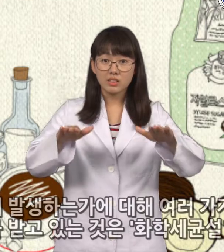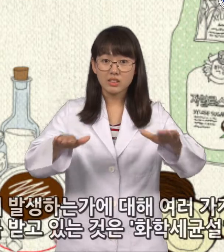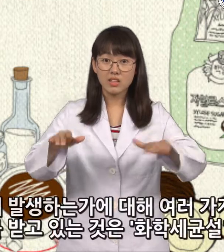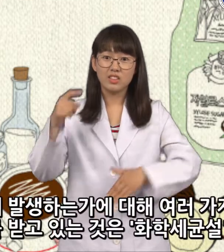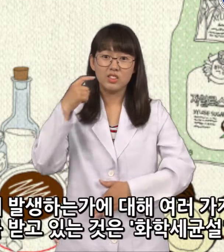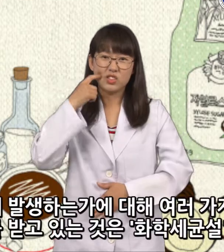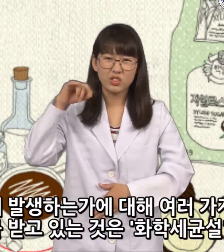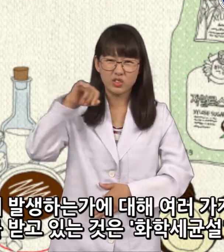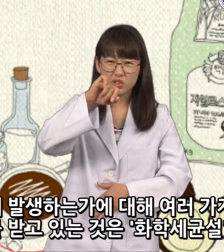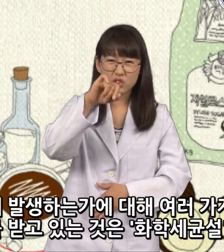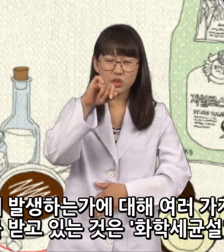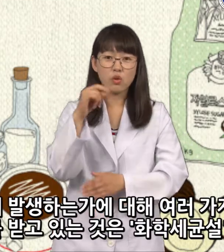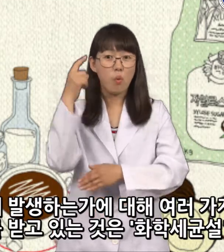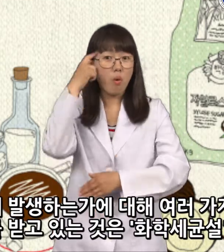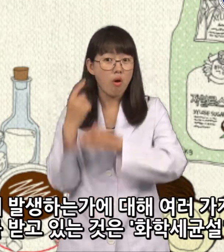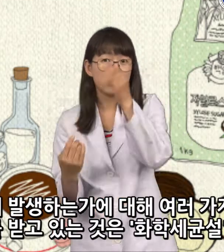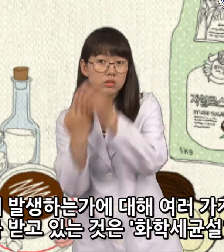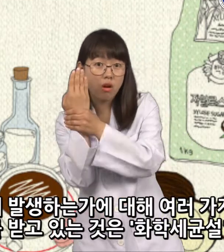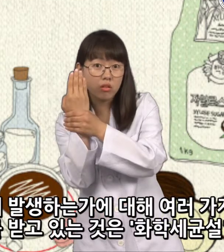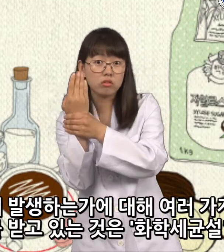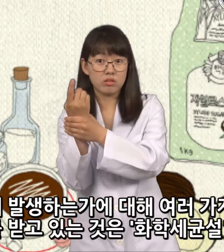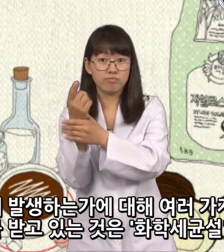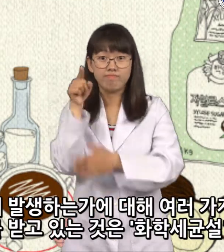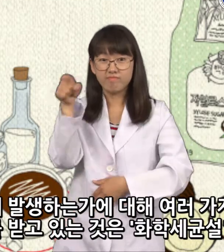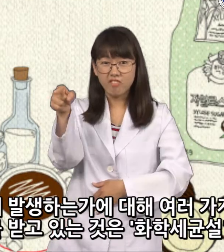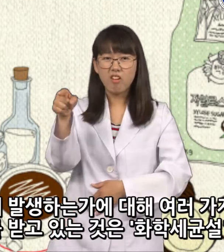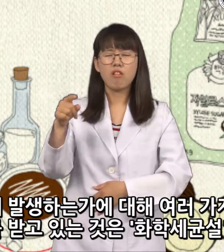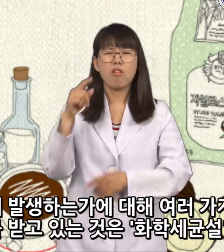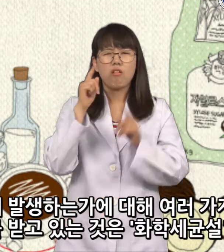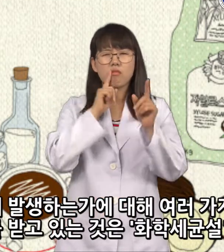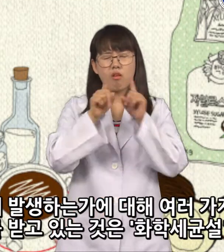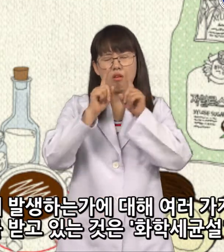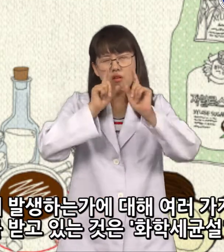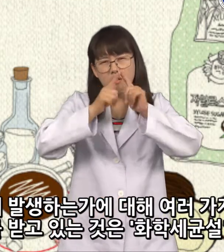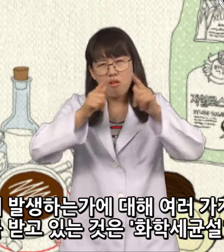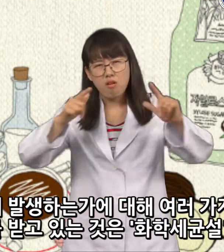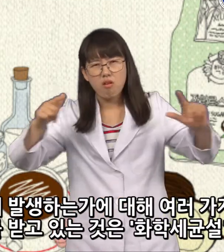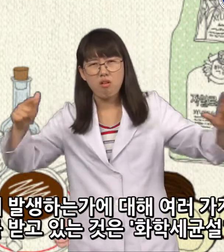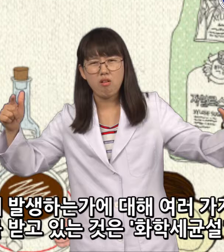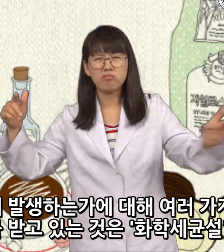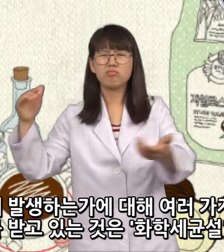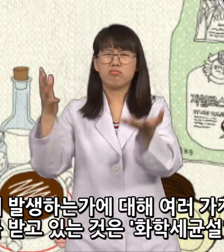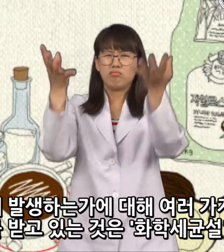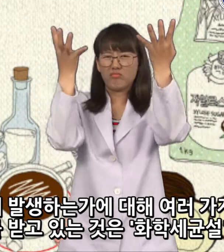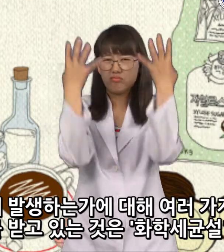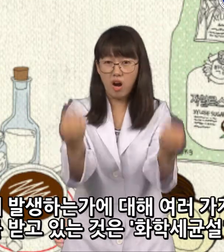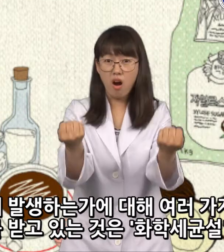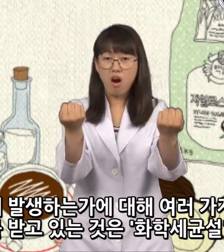현재 충치가 왜 발생하는가에 대해 여러 가지 설이 있지만